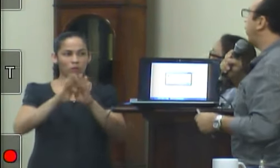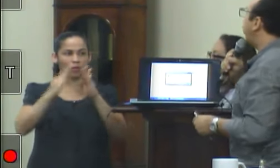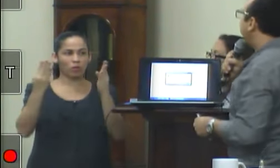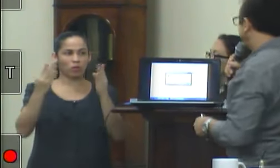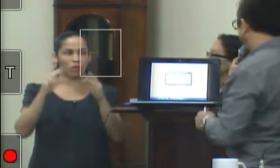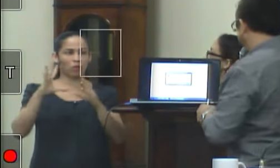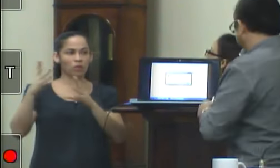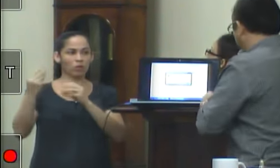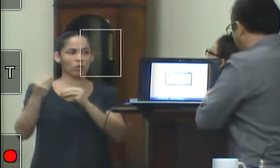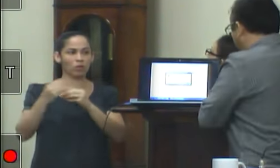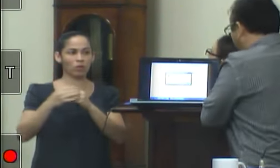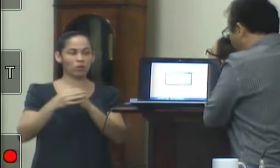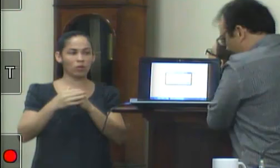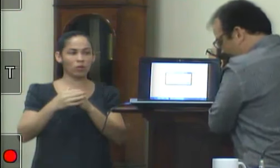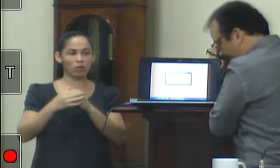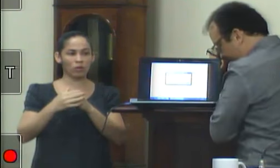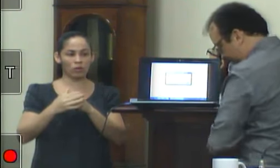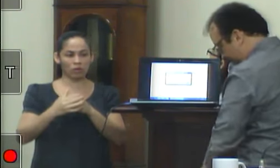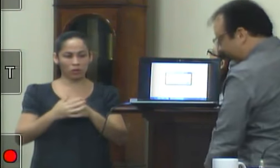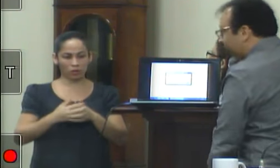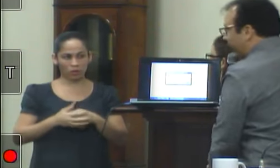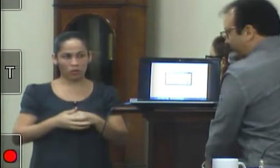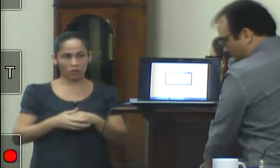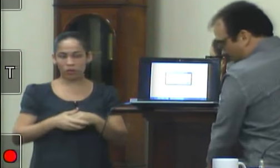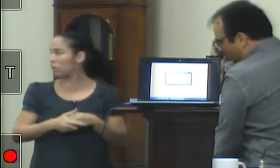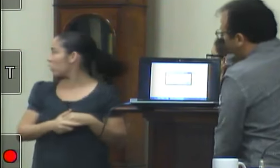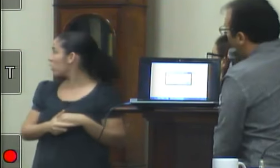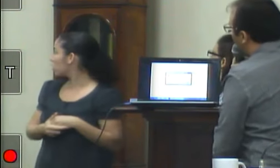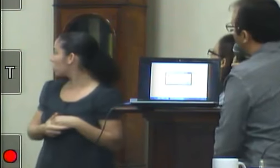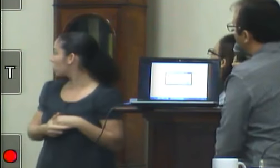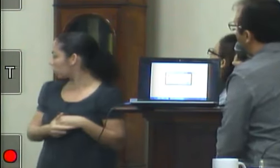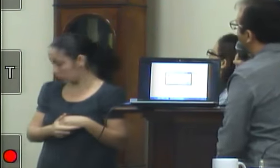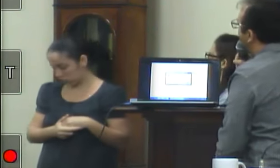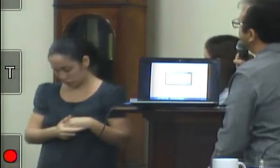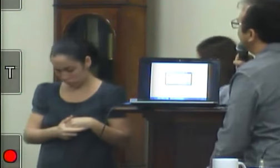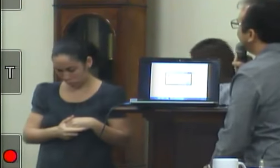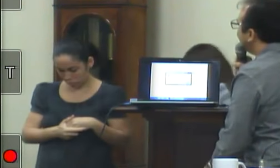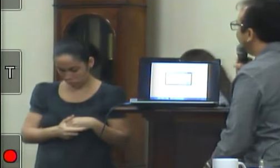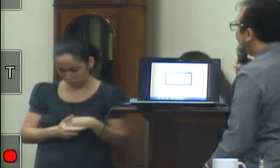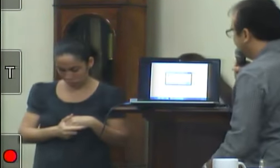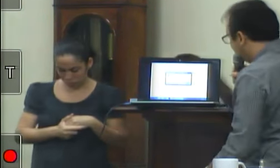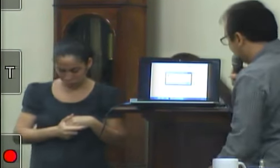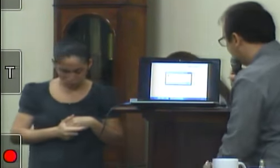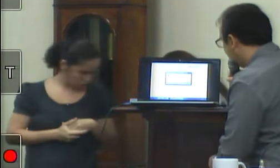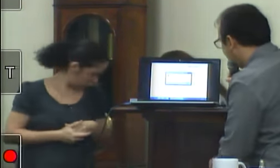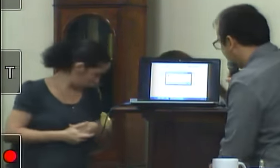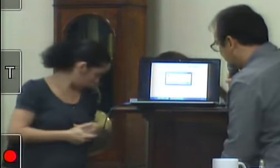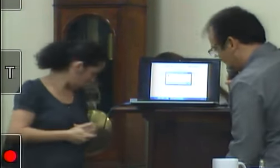Mirra, não está carregando aqui, acho que está com algum contato, aí vai desligar ali.